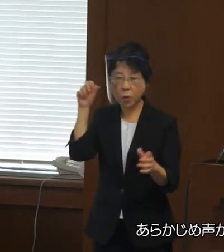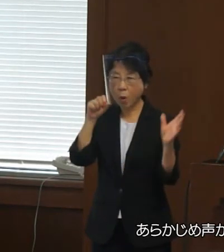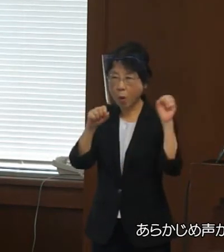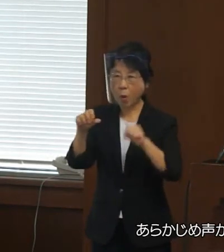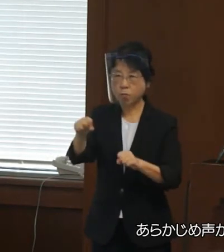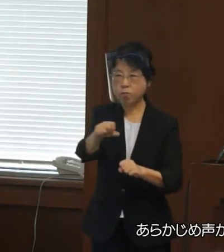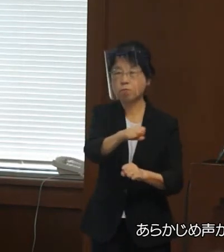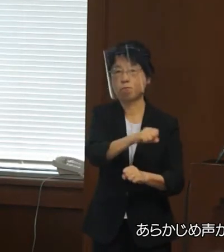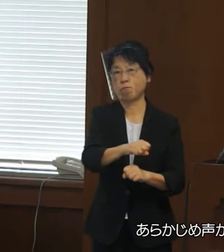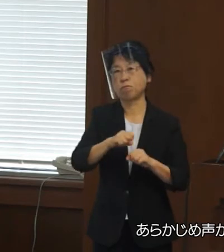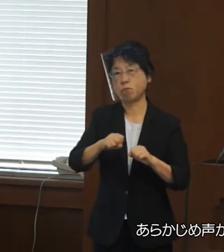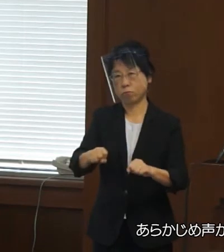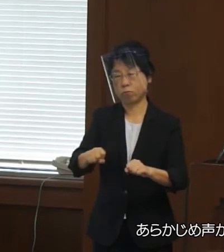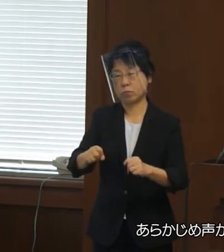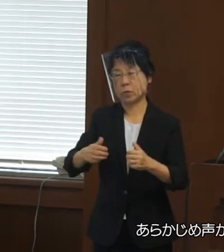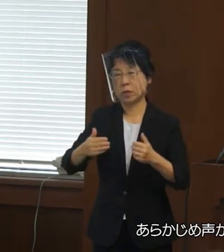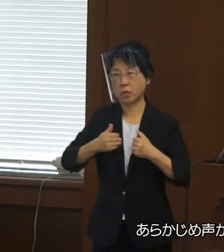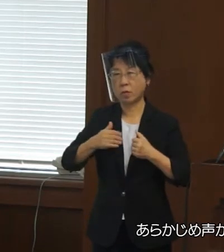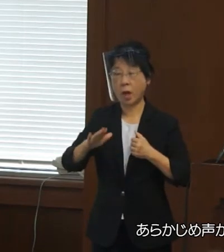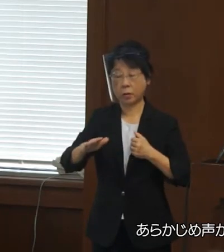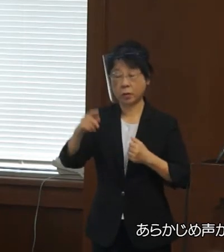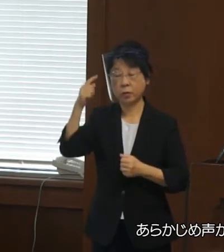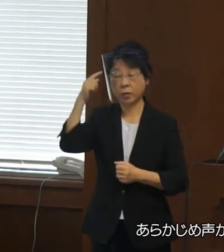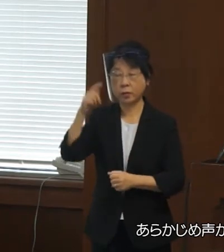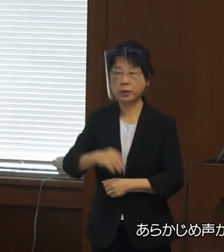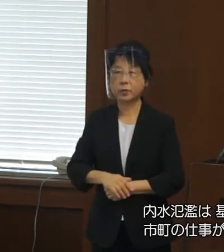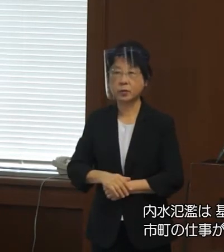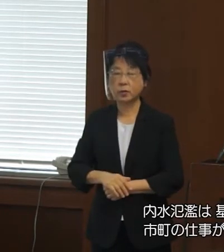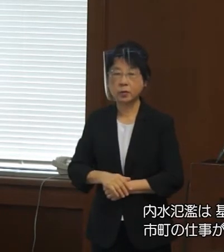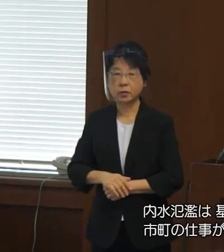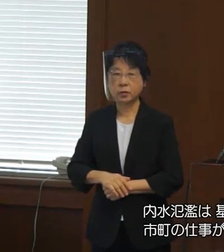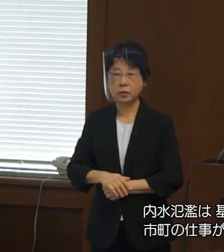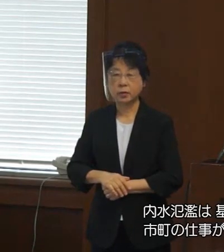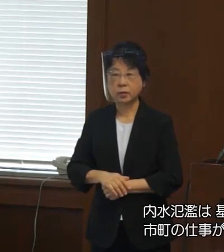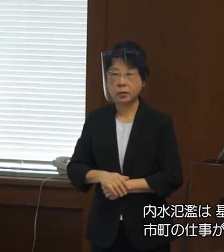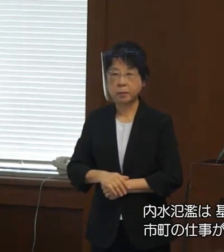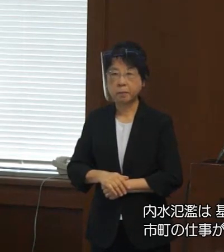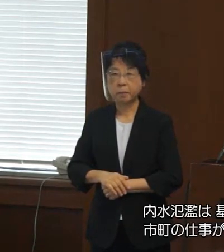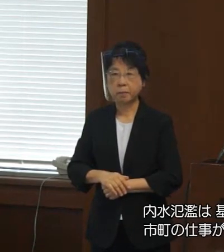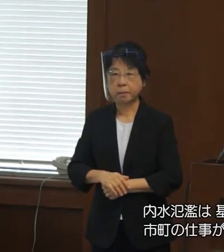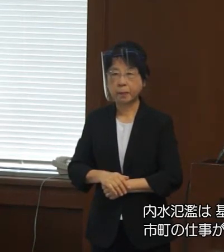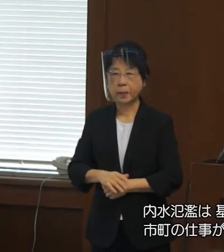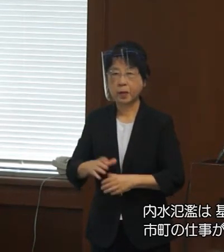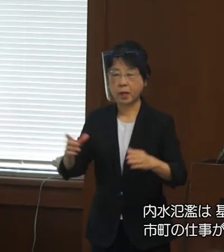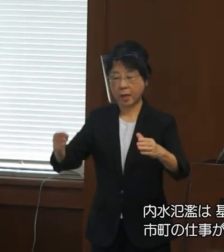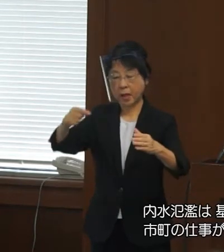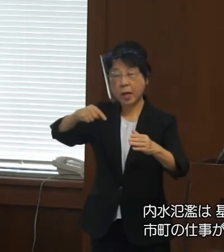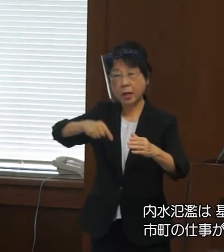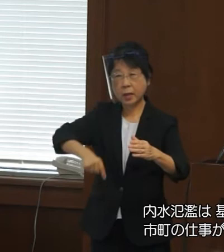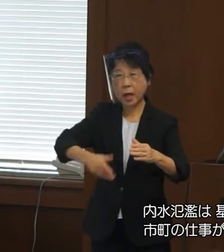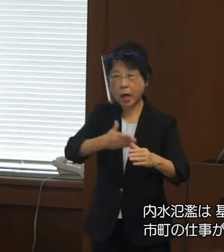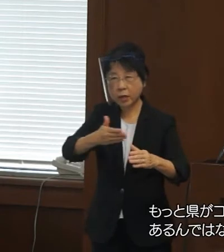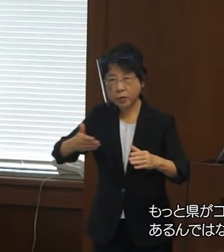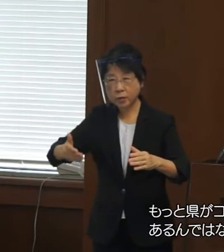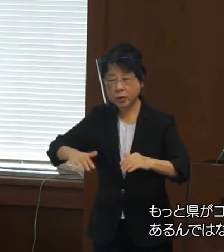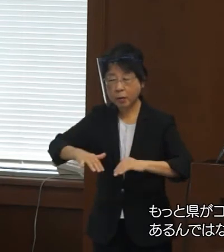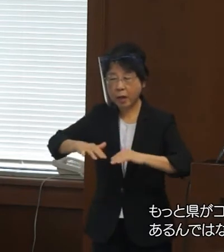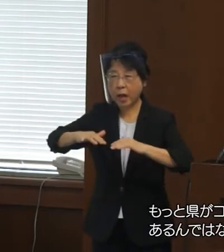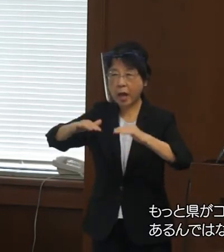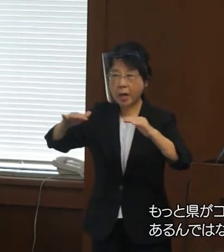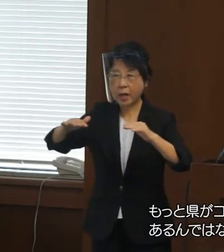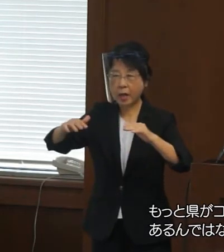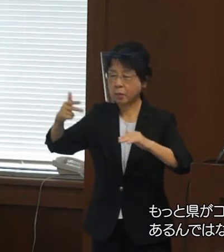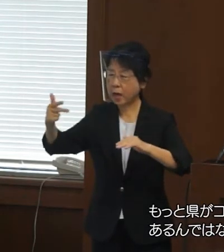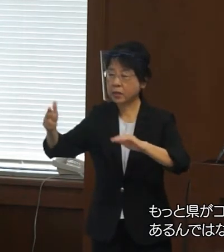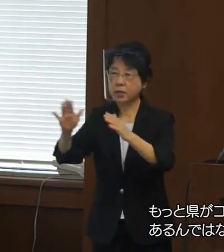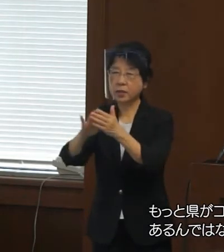あらかじめ声かけをできるような、で内水氾濫は基本的に市町の仕事が主なんだけれども、もっと